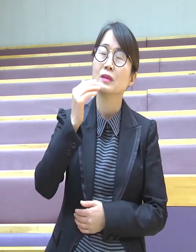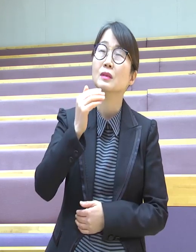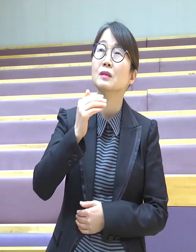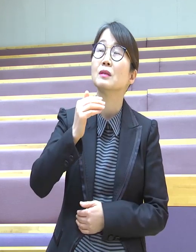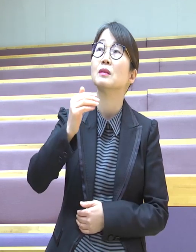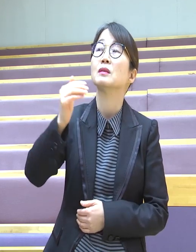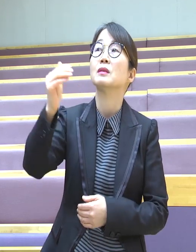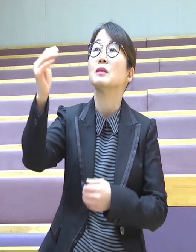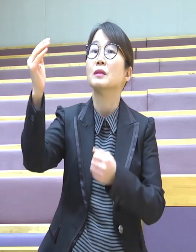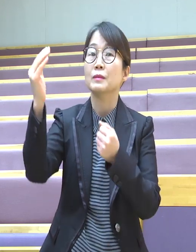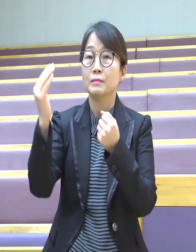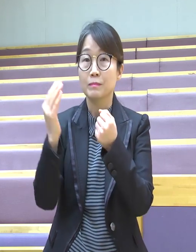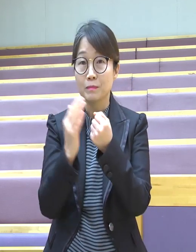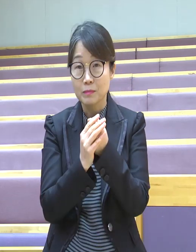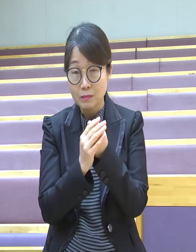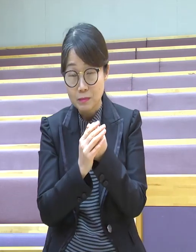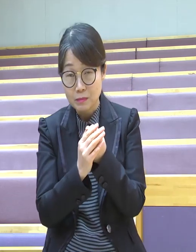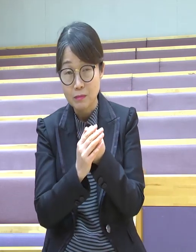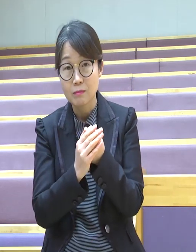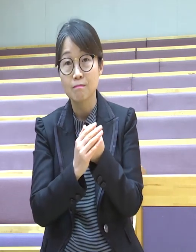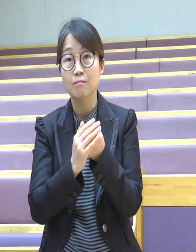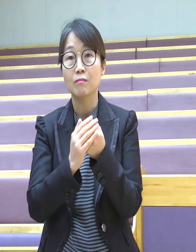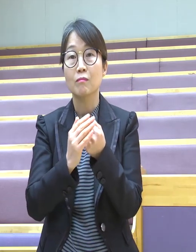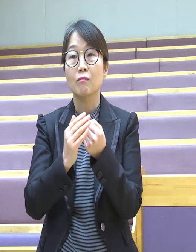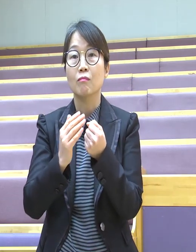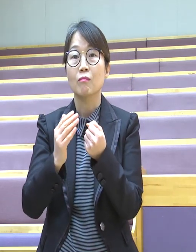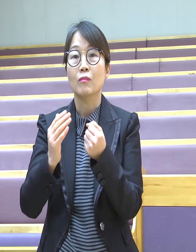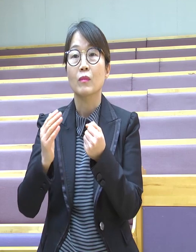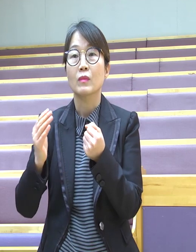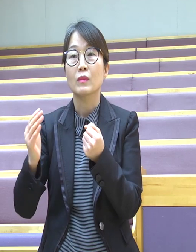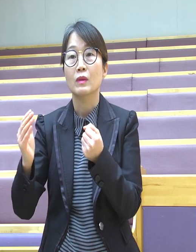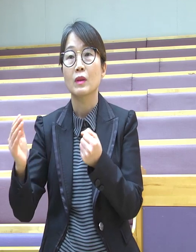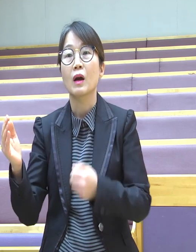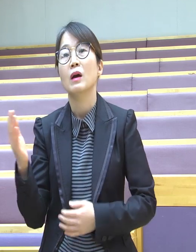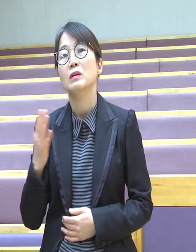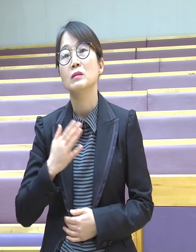기도로 가오니